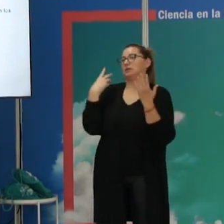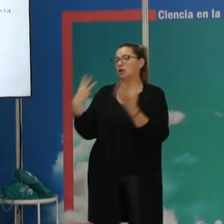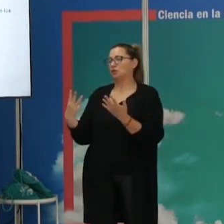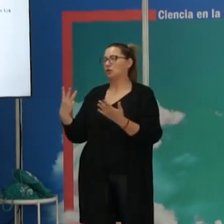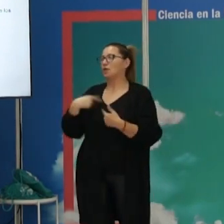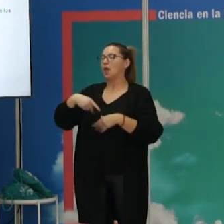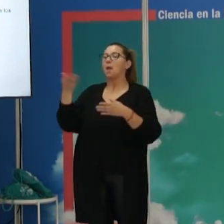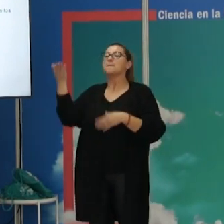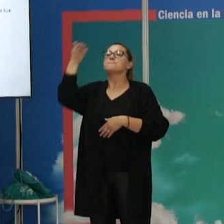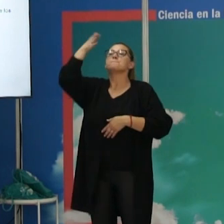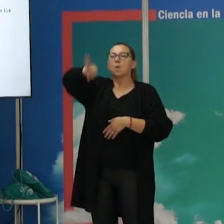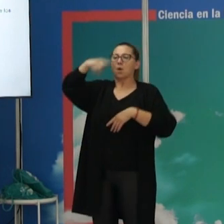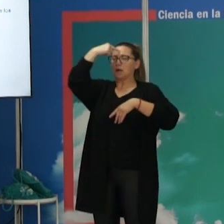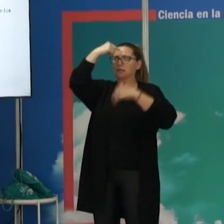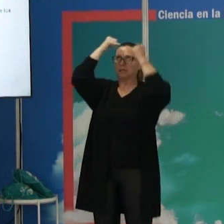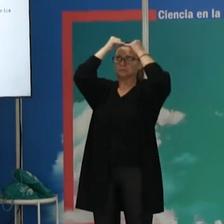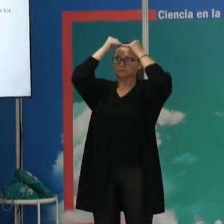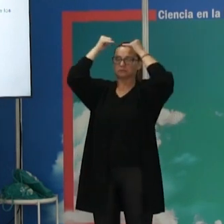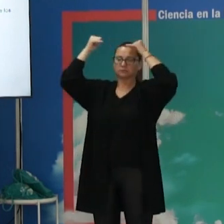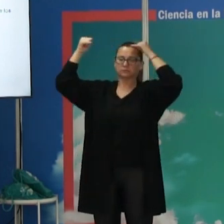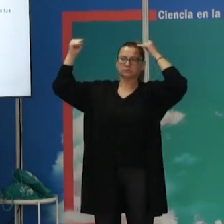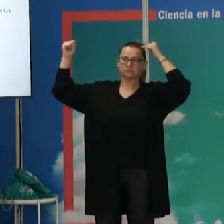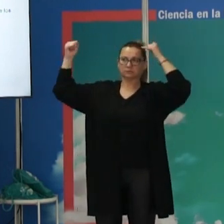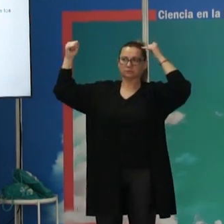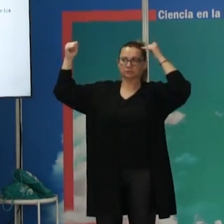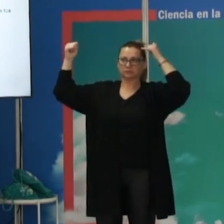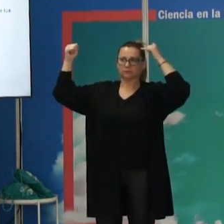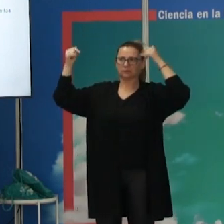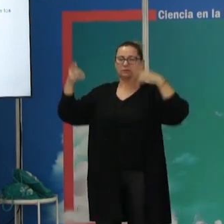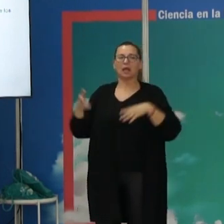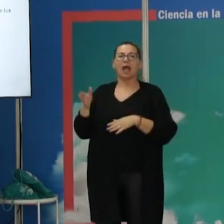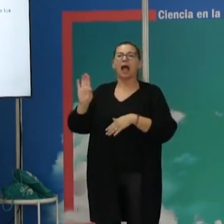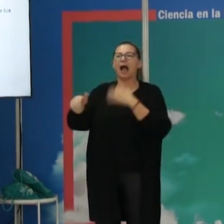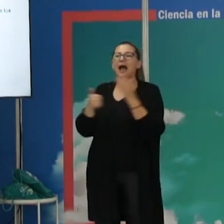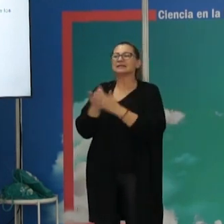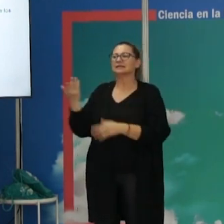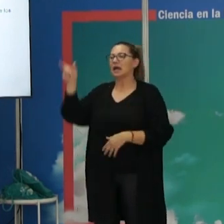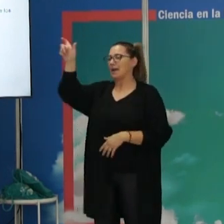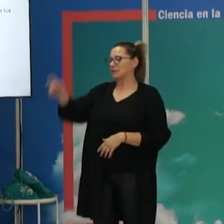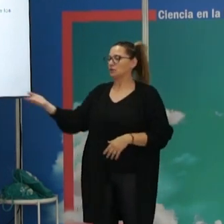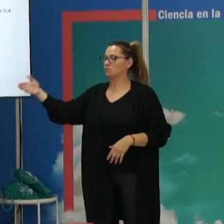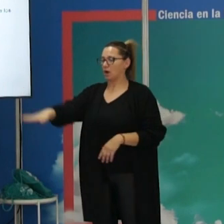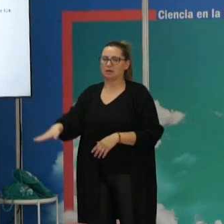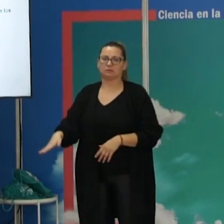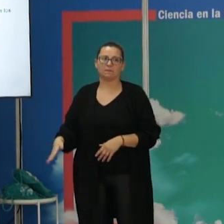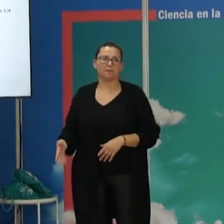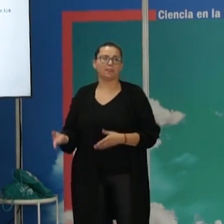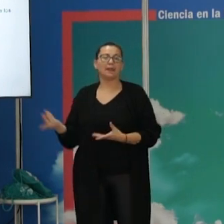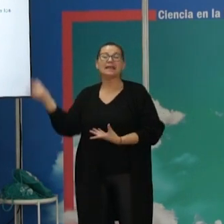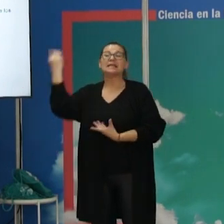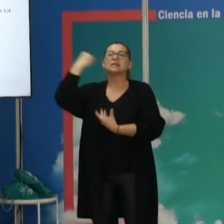muerte encefálica o de pérdida irreversible de todas las funciones del encéfalo, a la muerte del individuo, a todos los efectos. Es decir,